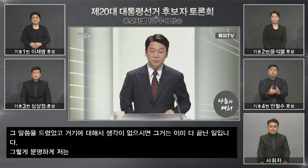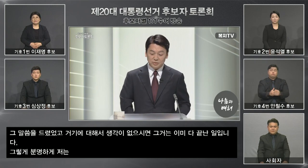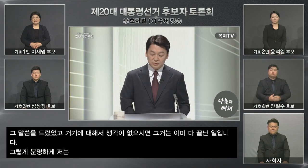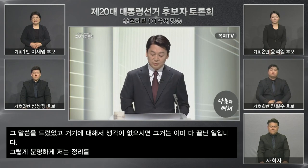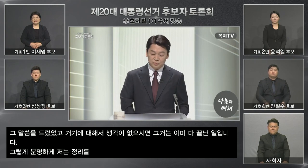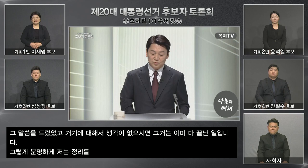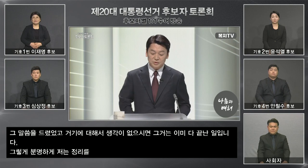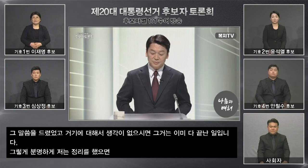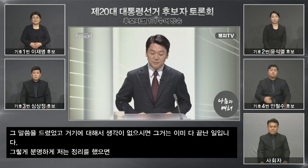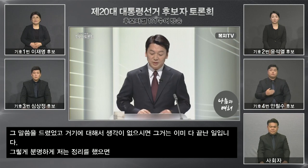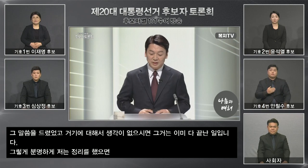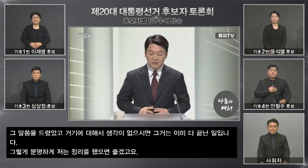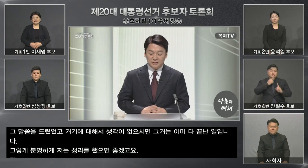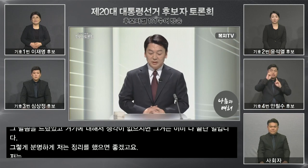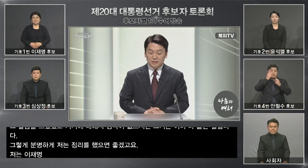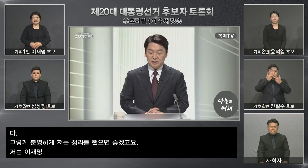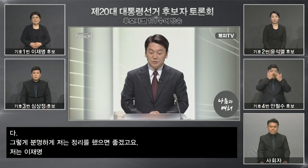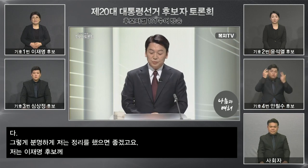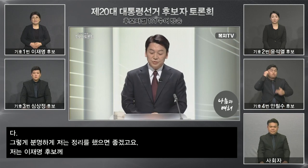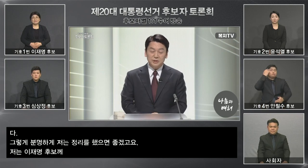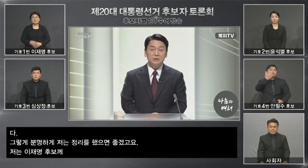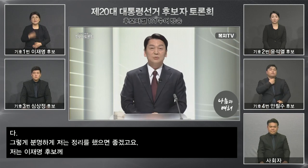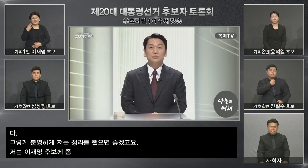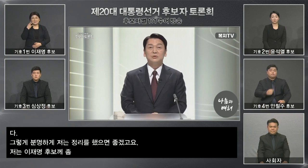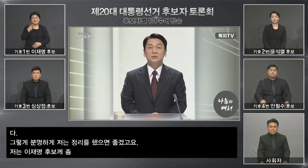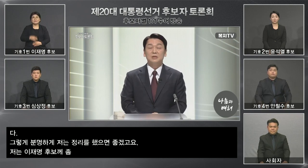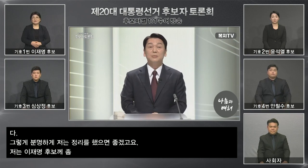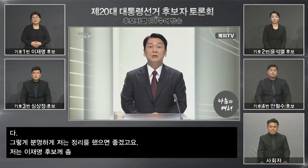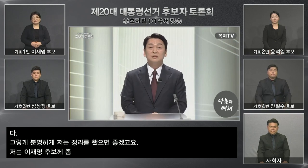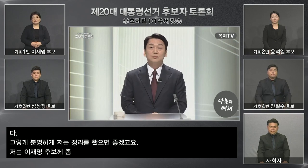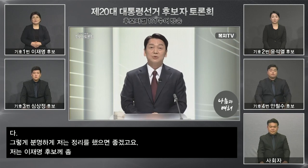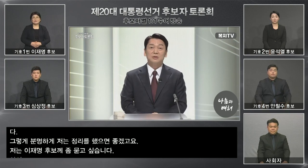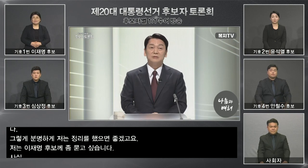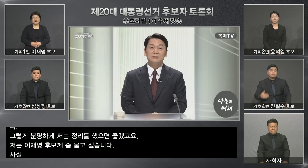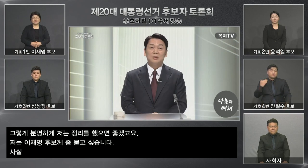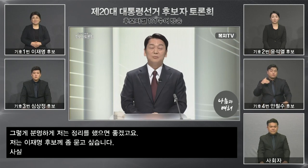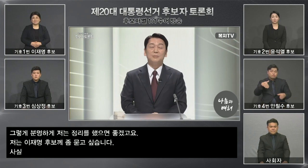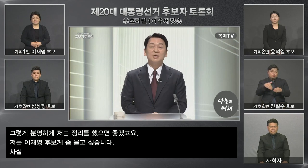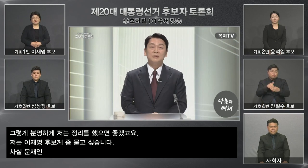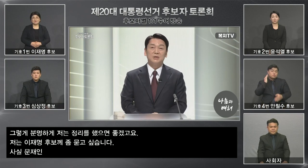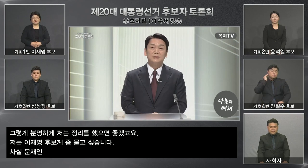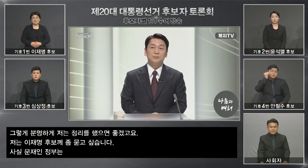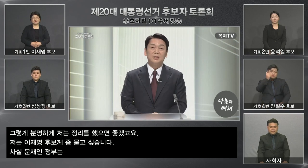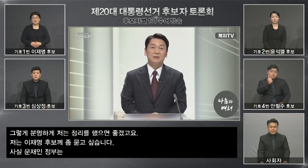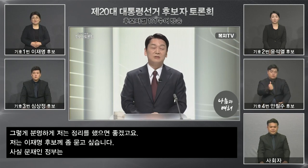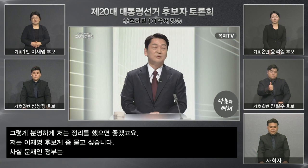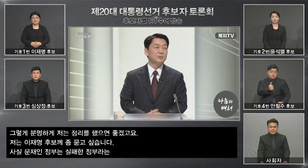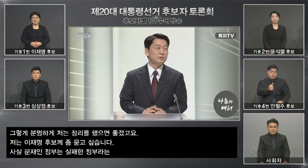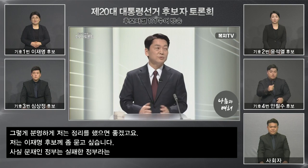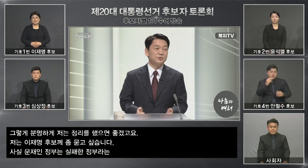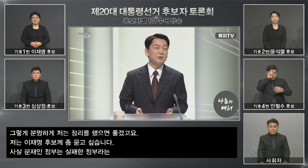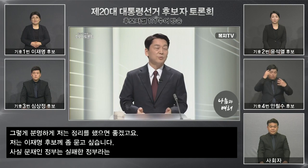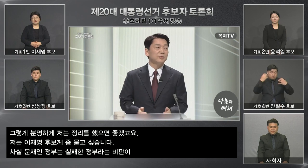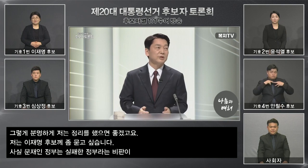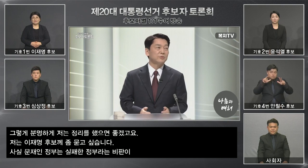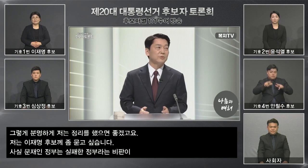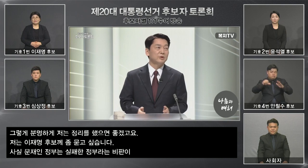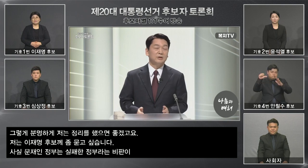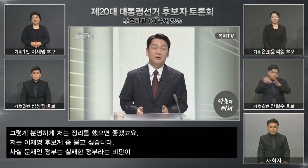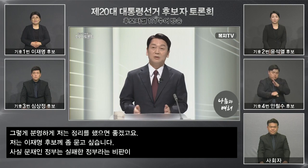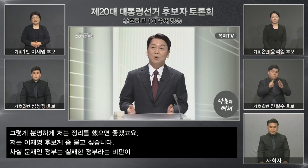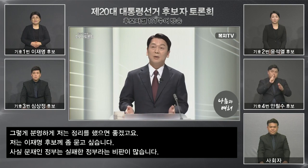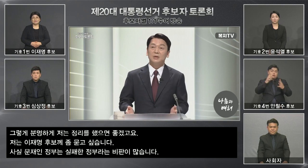저는 이재명 후보께 좀 묻고 싶습니다. 사실 문재인 정부는 실패한 정부라는 비판이 많습니다. 지금 여론조사를